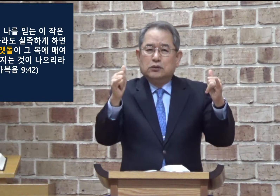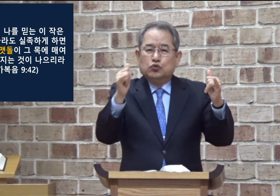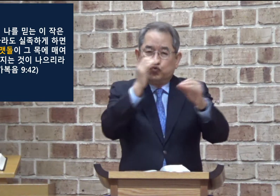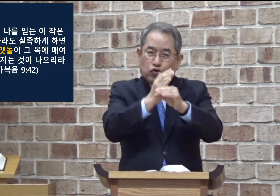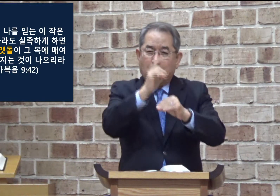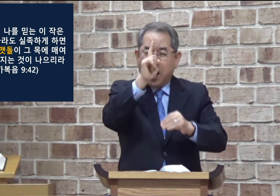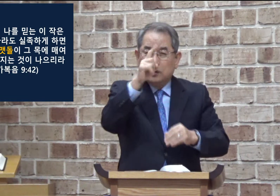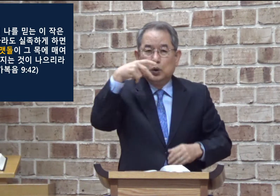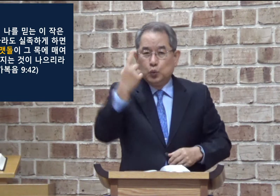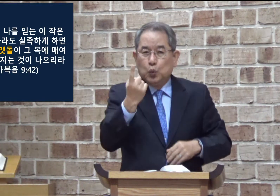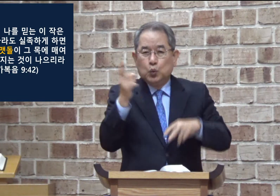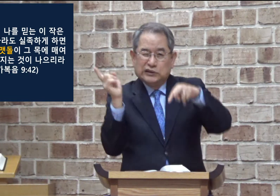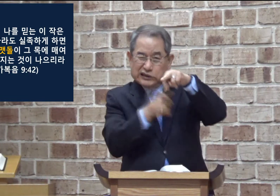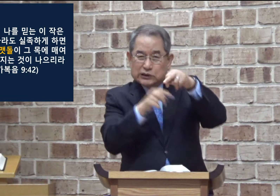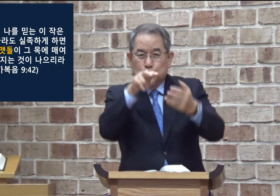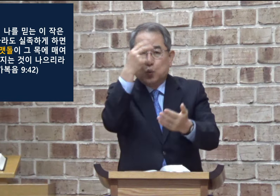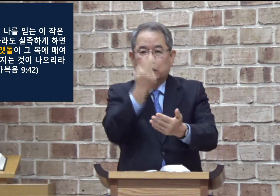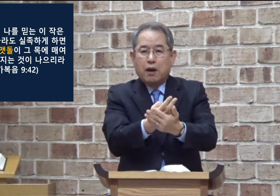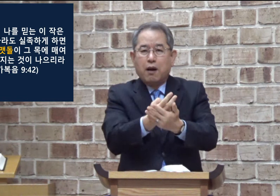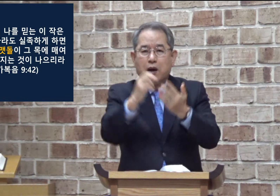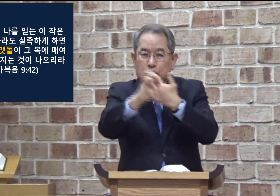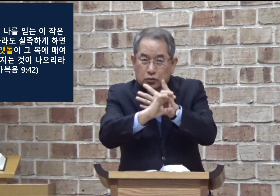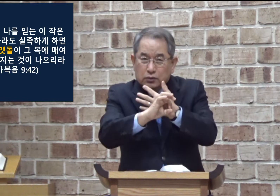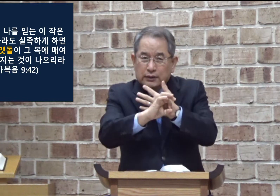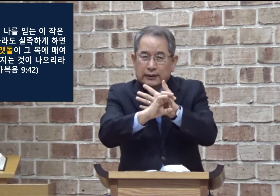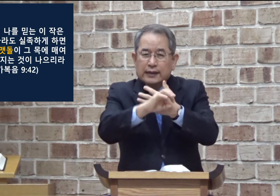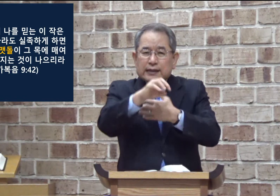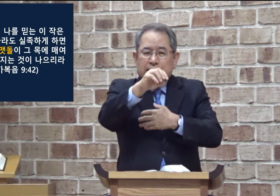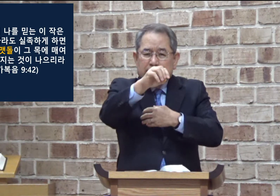매어 바다에 던져지는 것이 나으리라. 아멘.